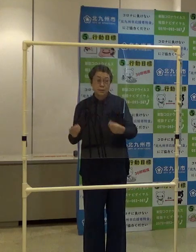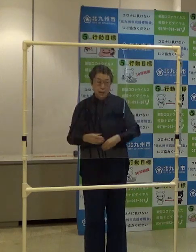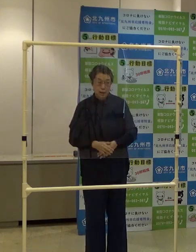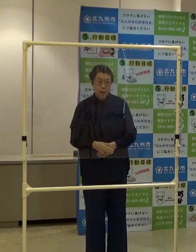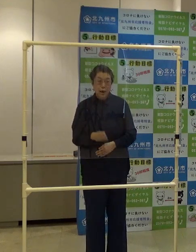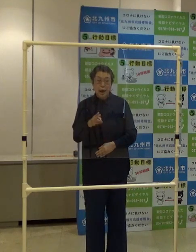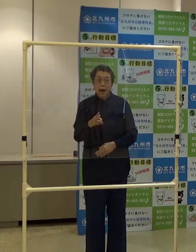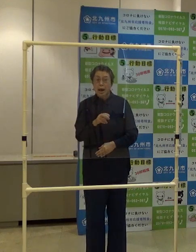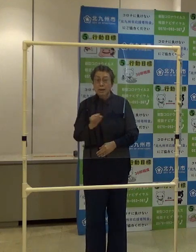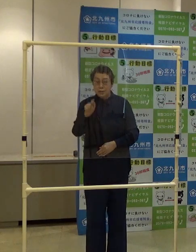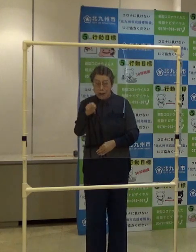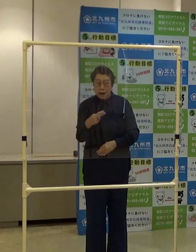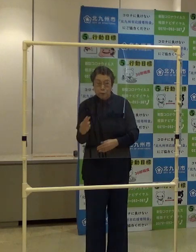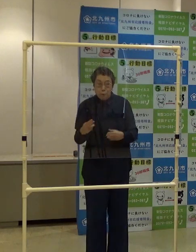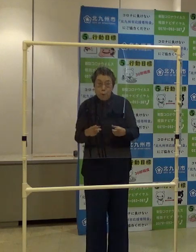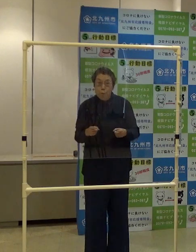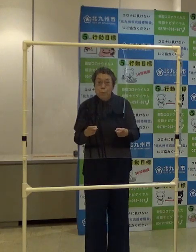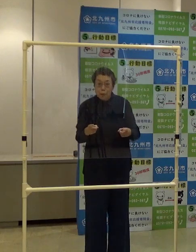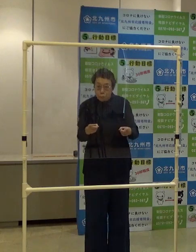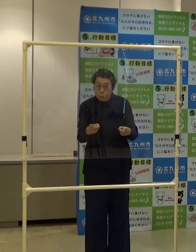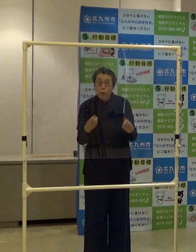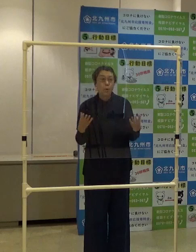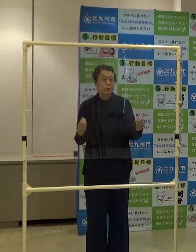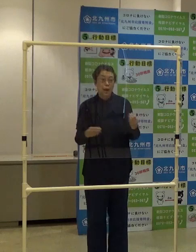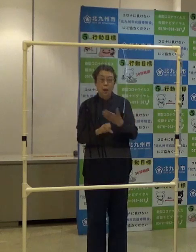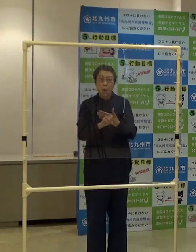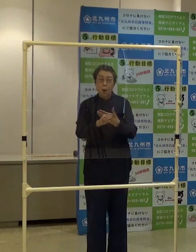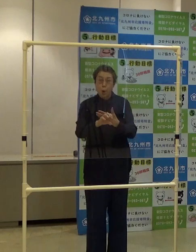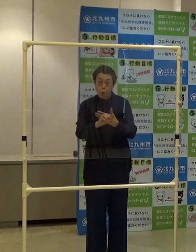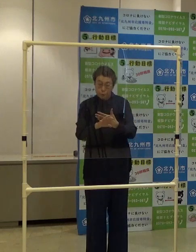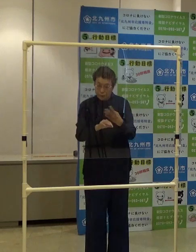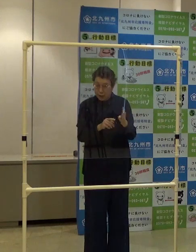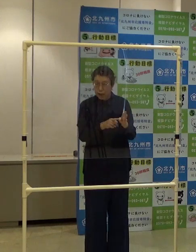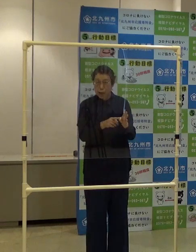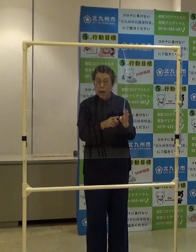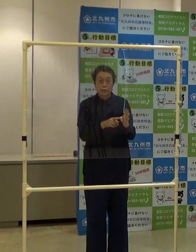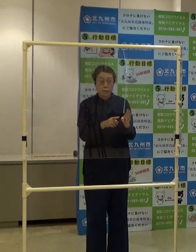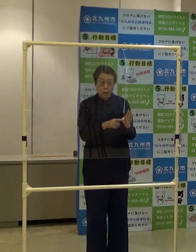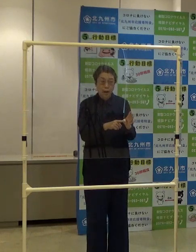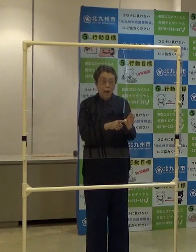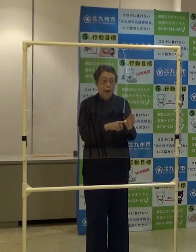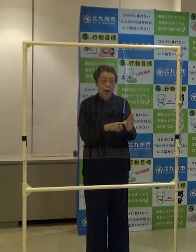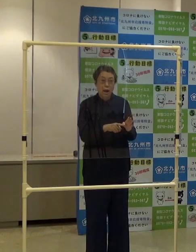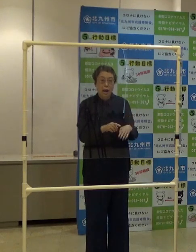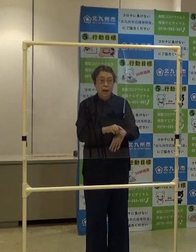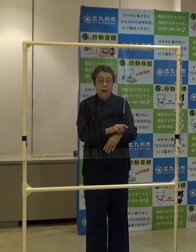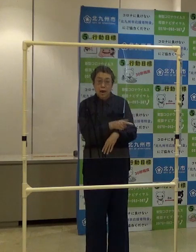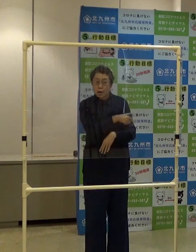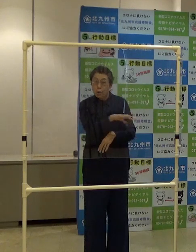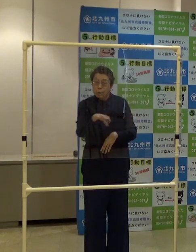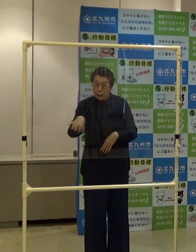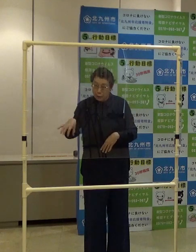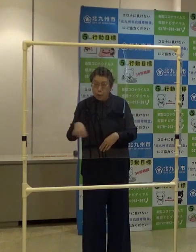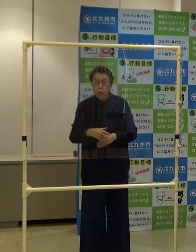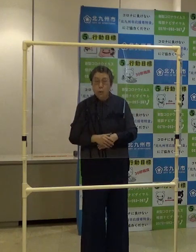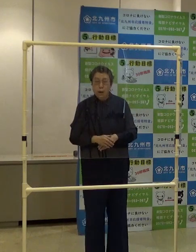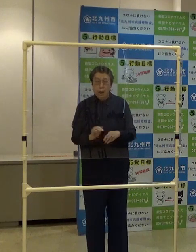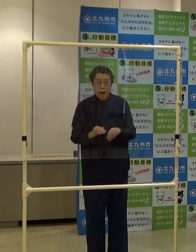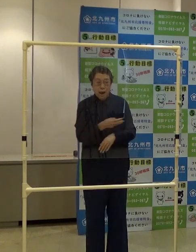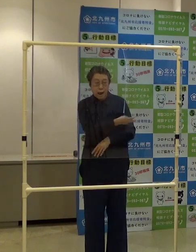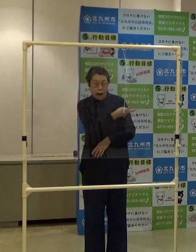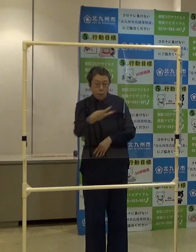マップにつきましては、恩賀川、板光川、紫川など、氾濫の可能性のある、そう